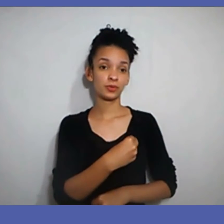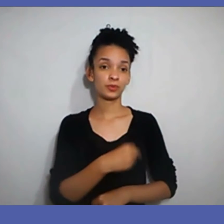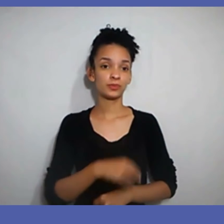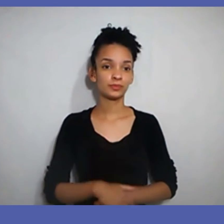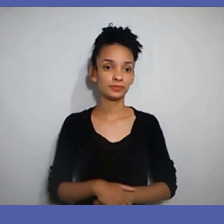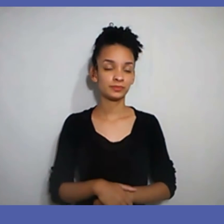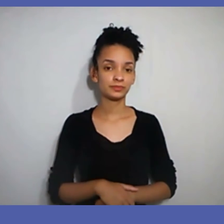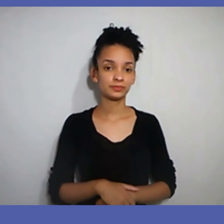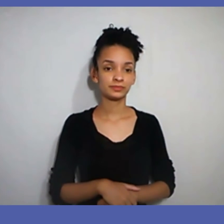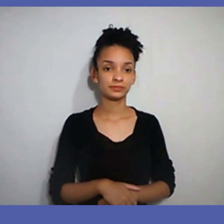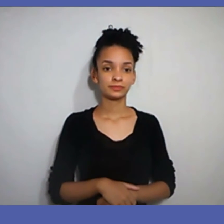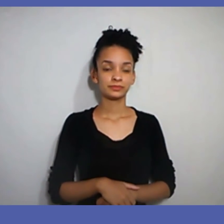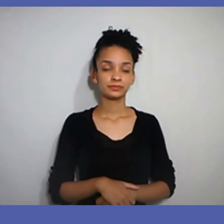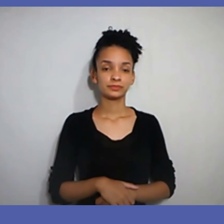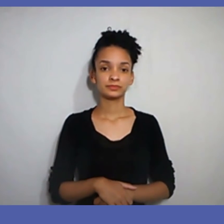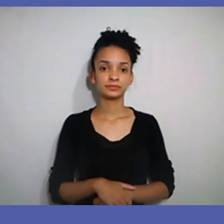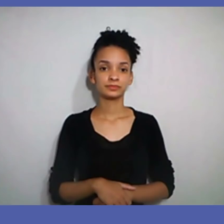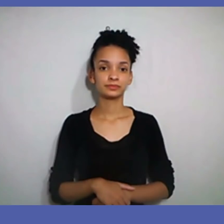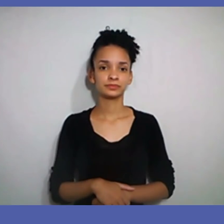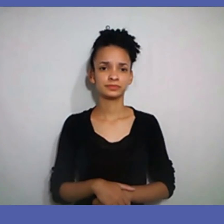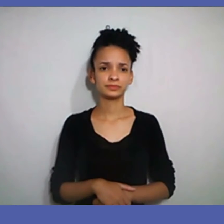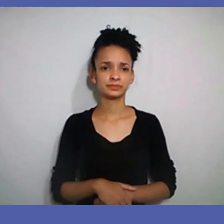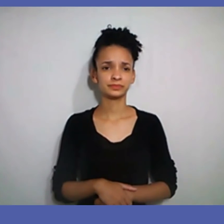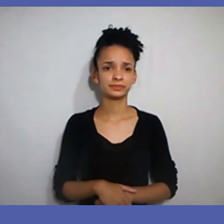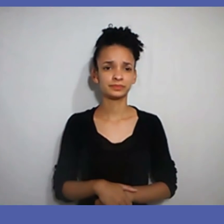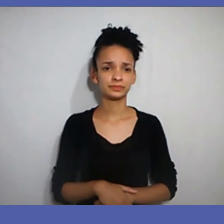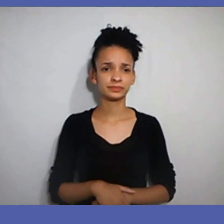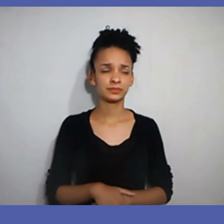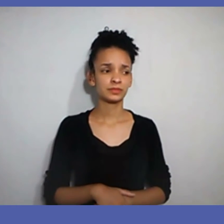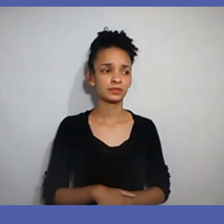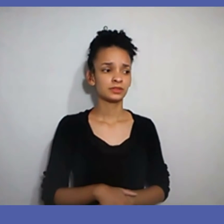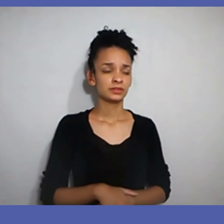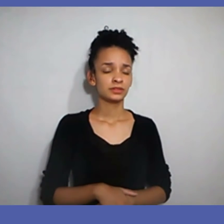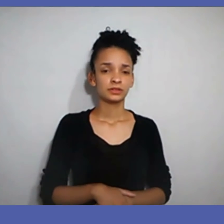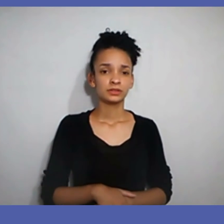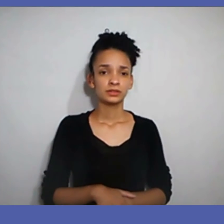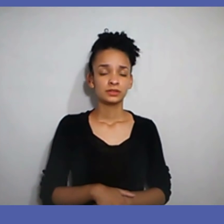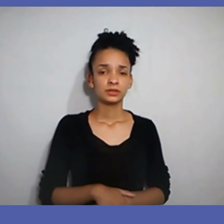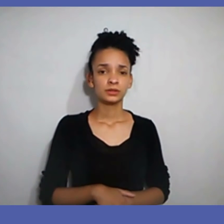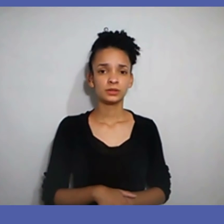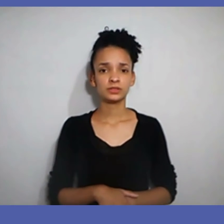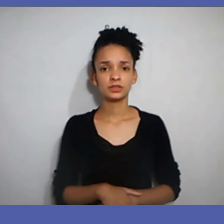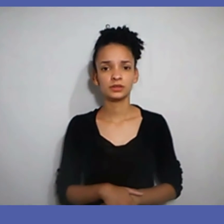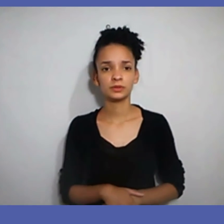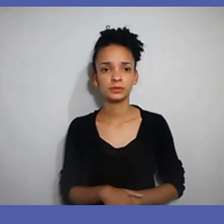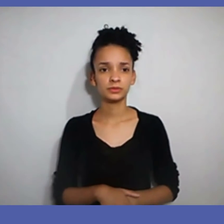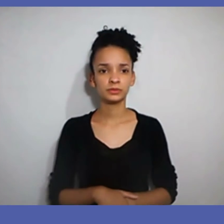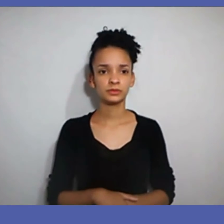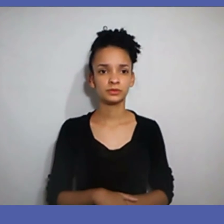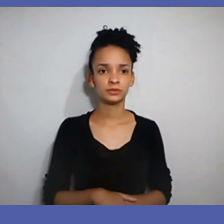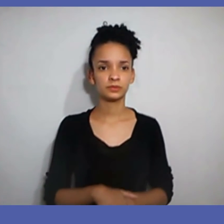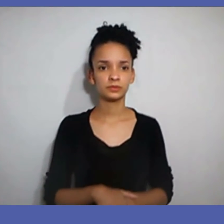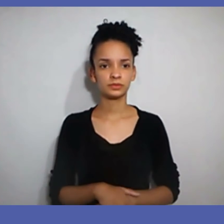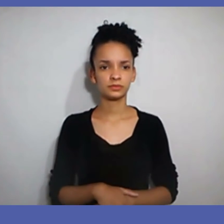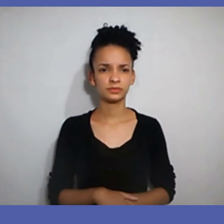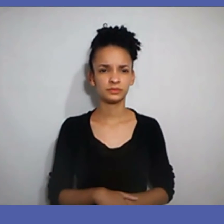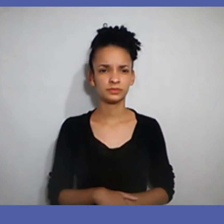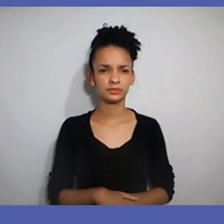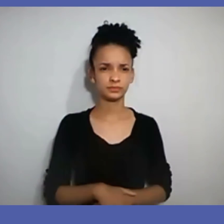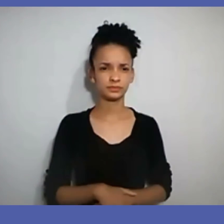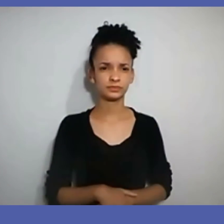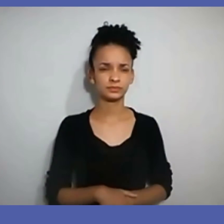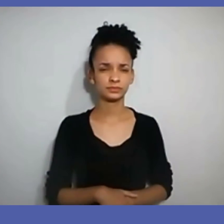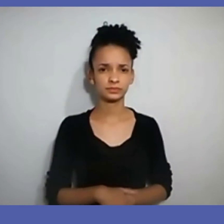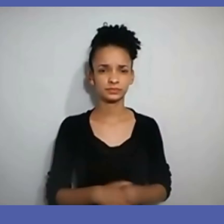Davi fez um censo que desagradou ao Senhor e começou a vir a praga, no meio dos filhos de Israel, e